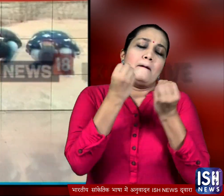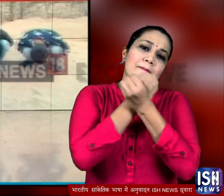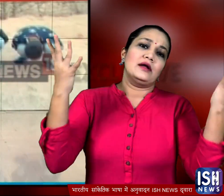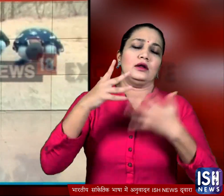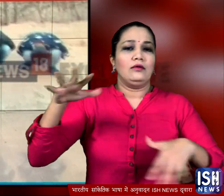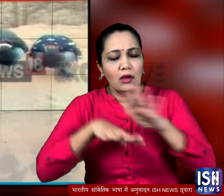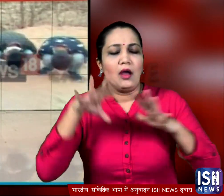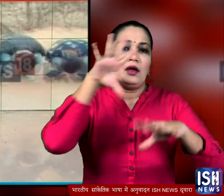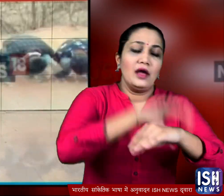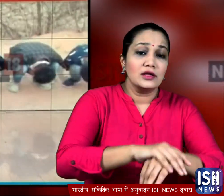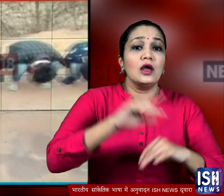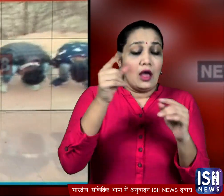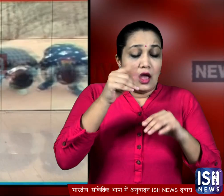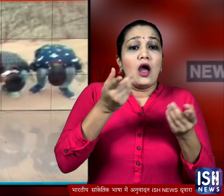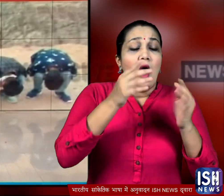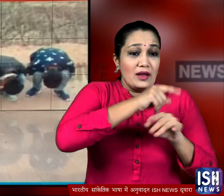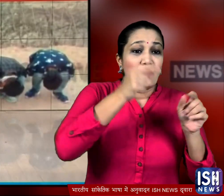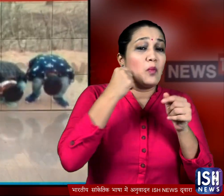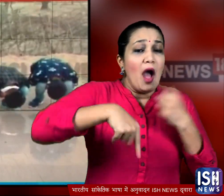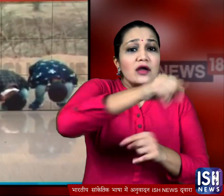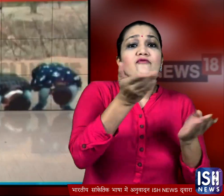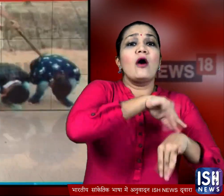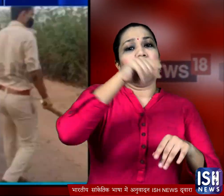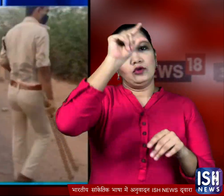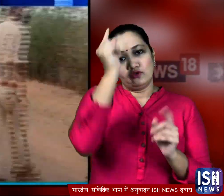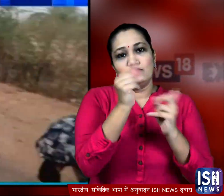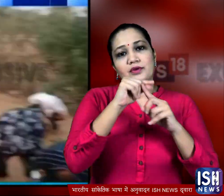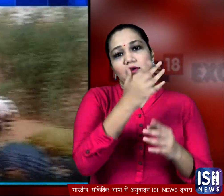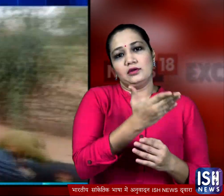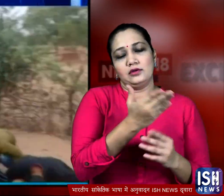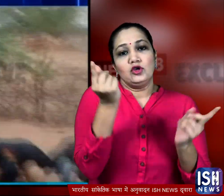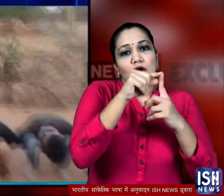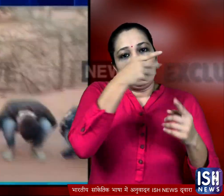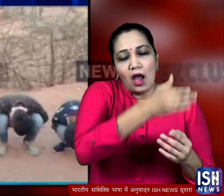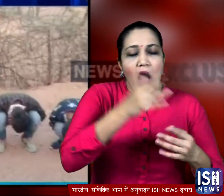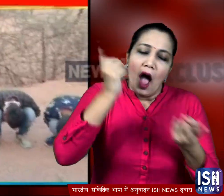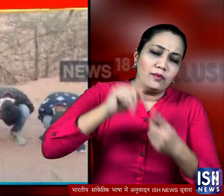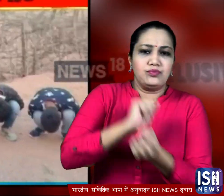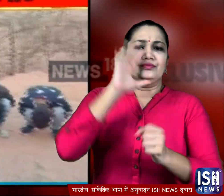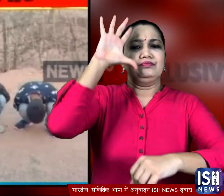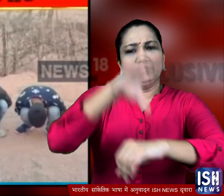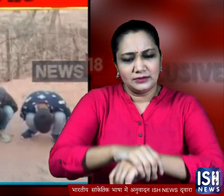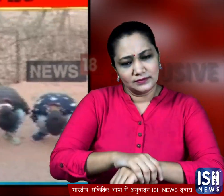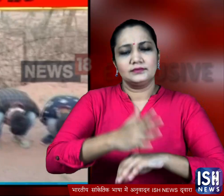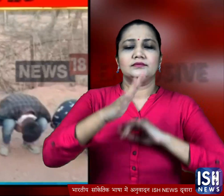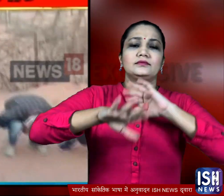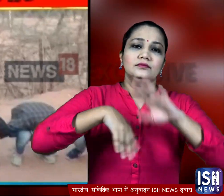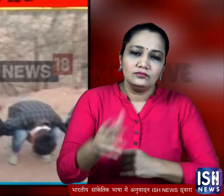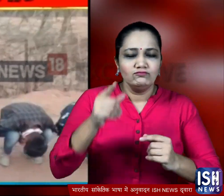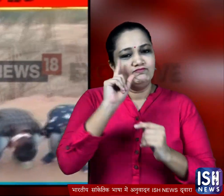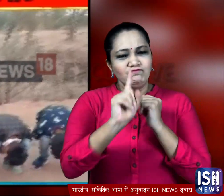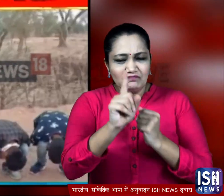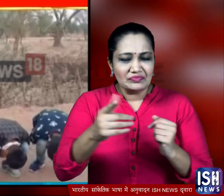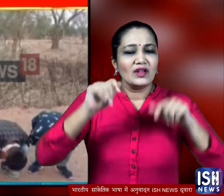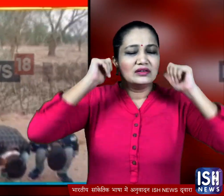बताया गया कि ये लड़के उत्तर प्रदेश से वहां मस्ती करने के लिए पहुंचे थे, जो पुलिस के हत्थे चढ़ गए। इसके बाद उन्हें सबक सिखाने